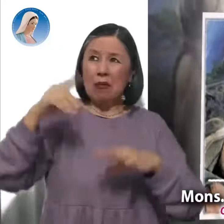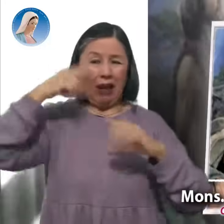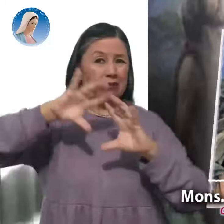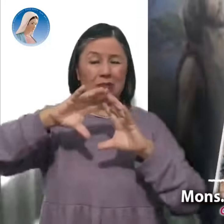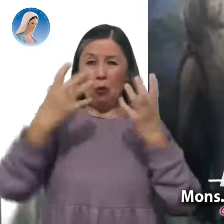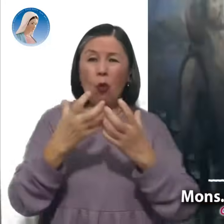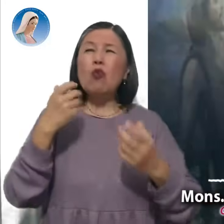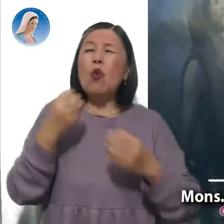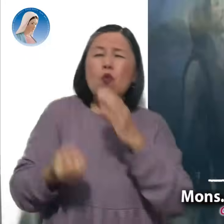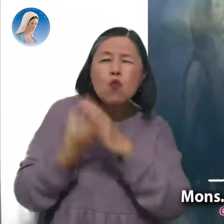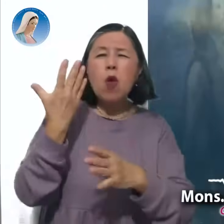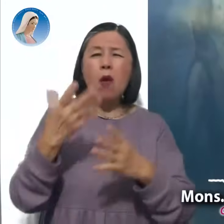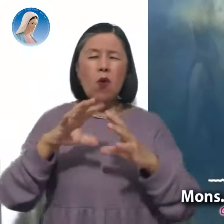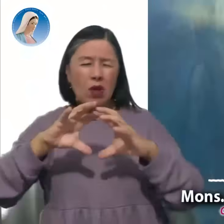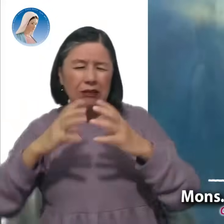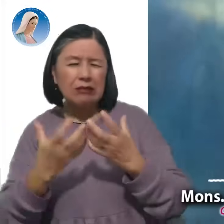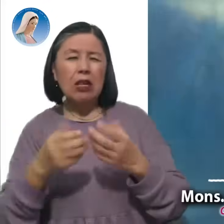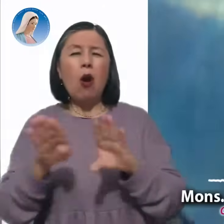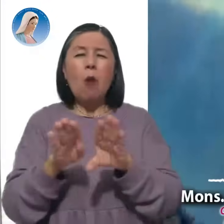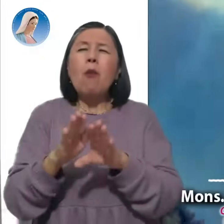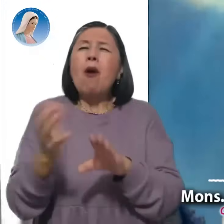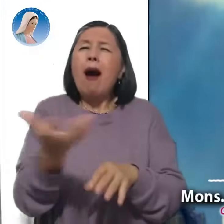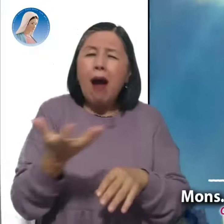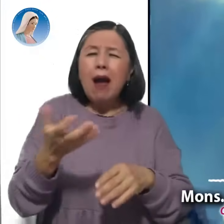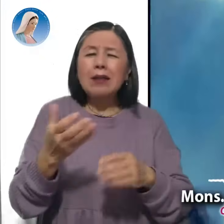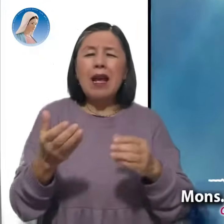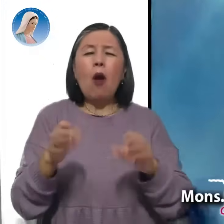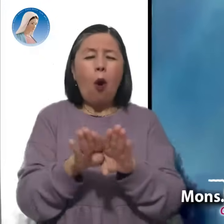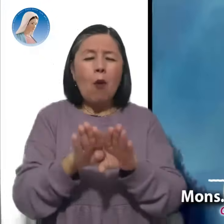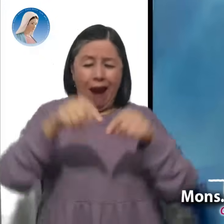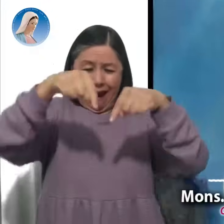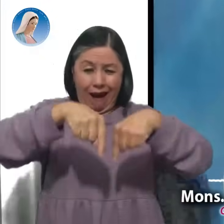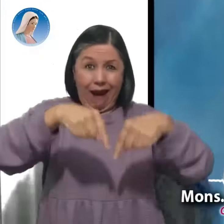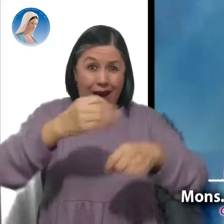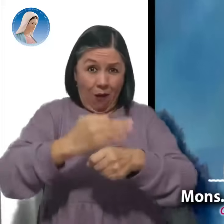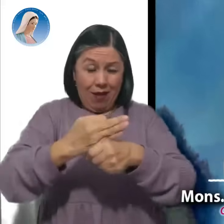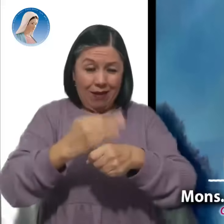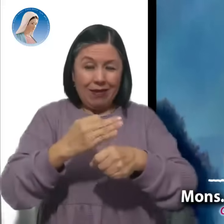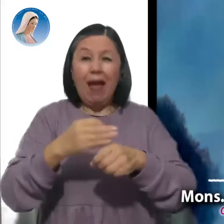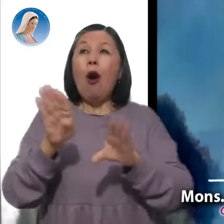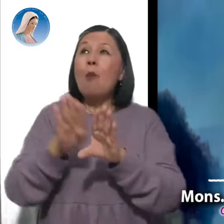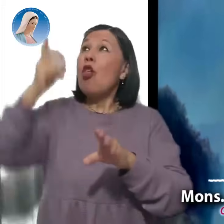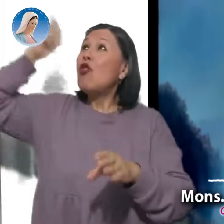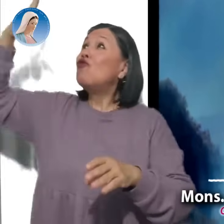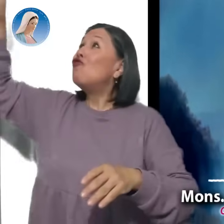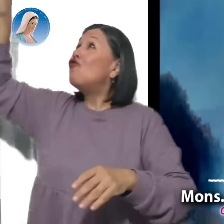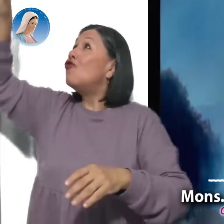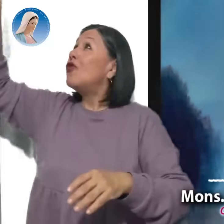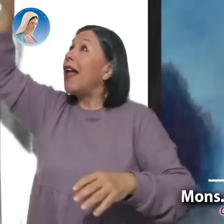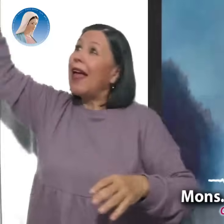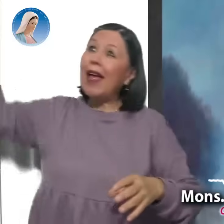construcción de un mundo nuevo, la edificación, y aquí y ahora, del reino.